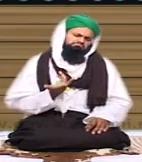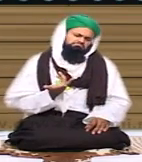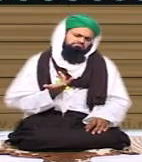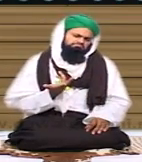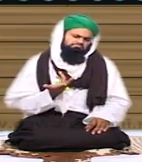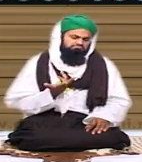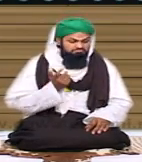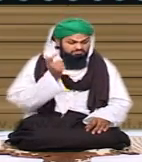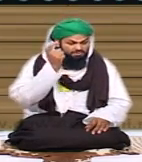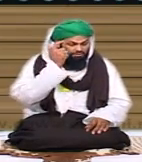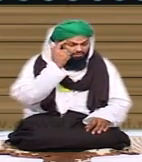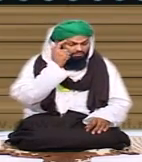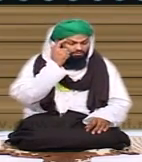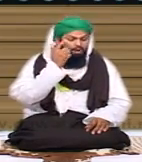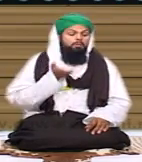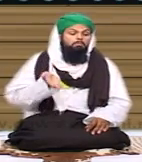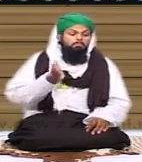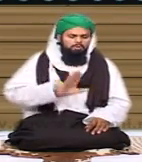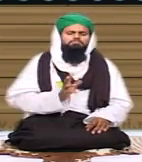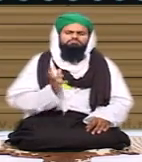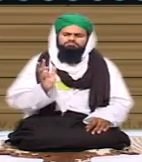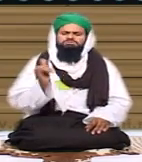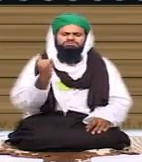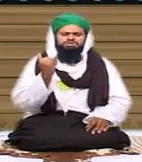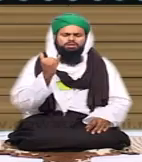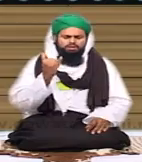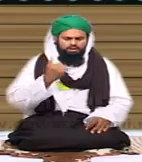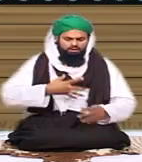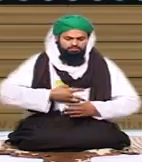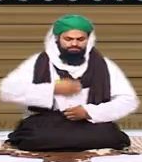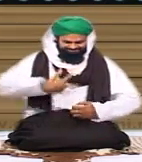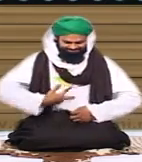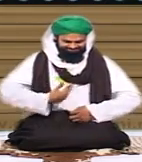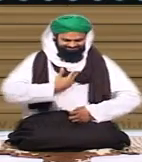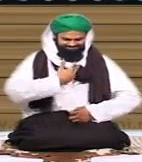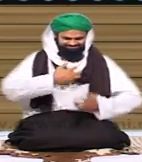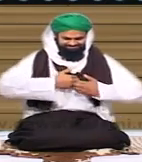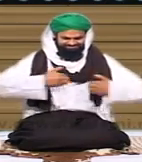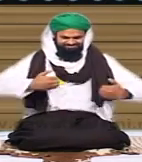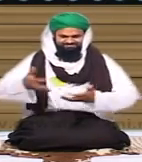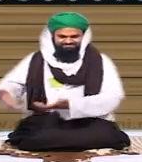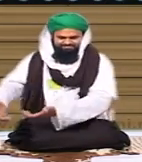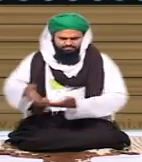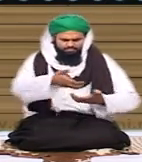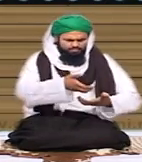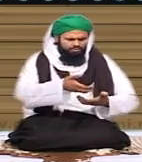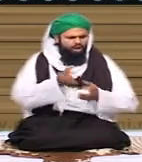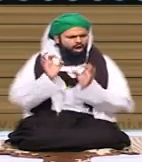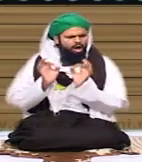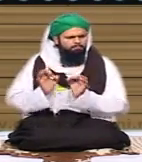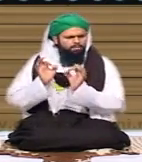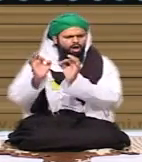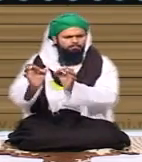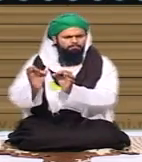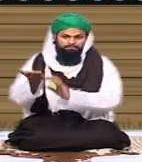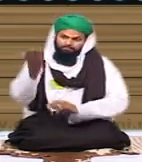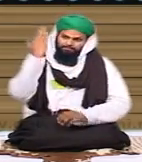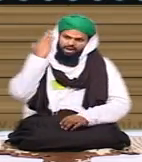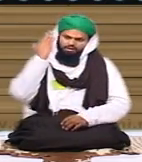गड़ा। हमारे पास तो यही पोस्टमार्टम करने के लिए लाश निकालते हैं कई कई रोज के बाद, तो कोई अजाब या सवाब के